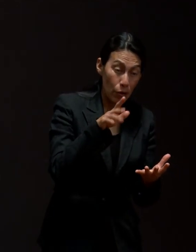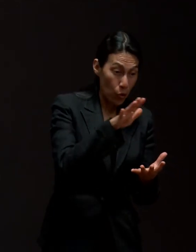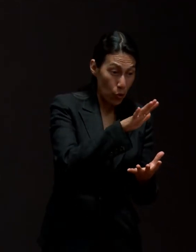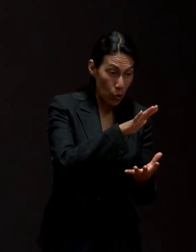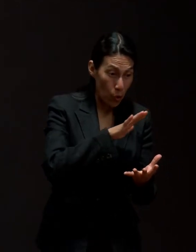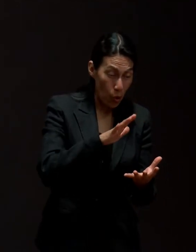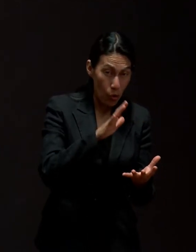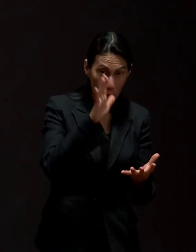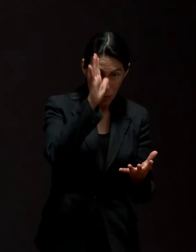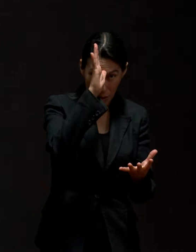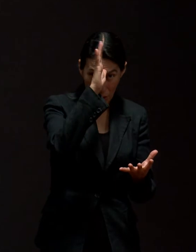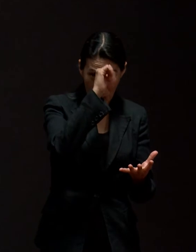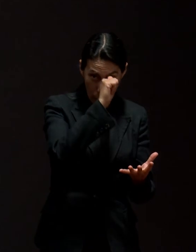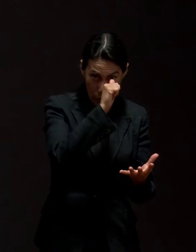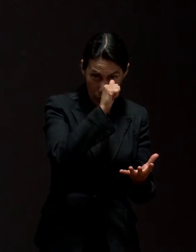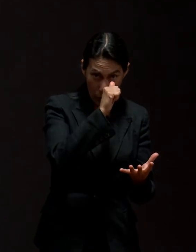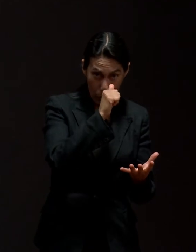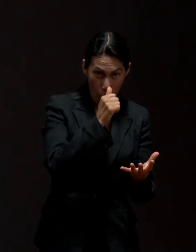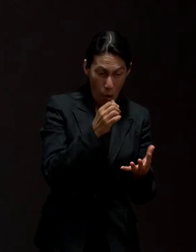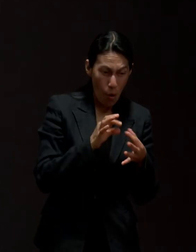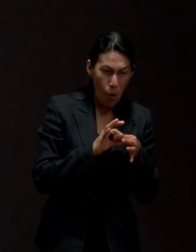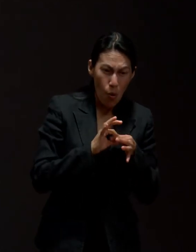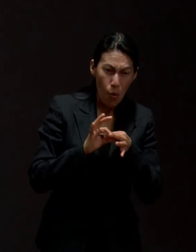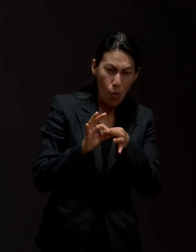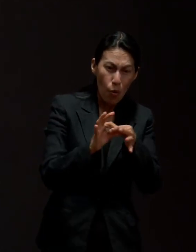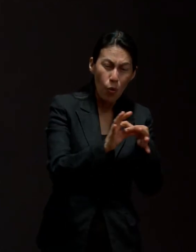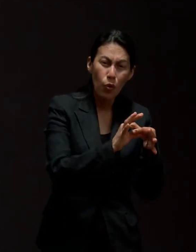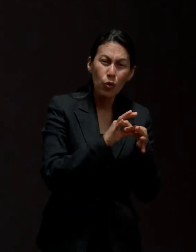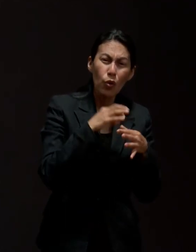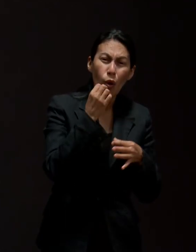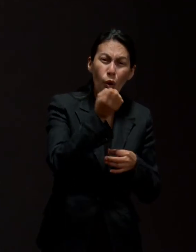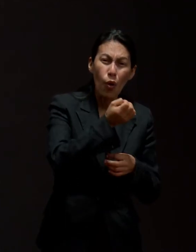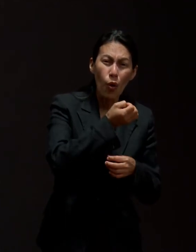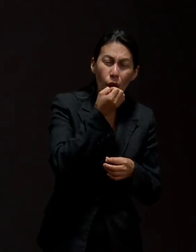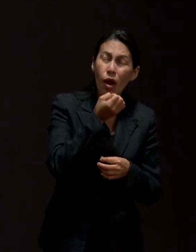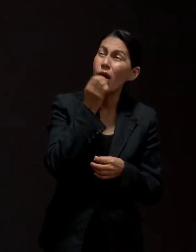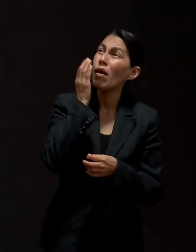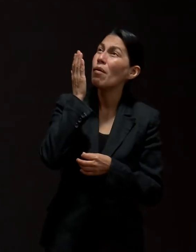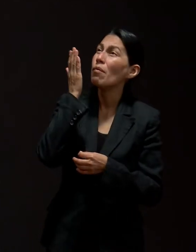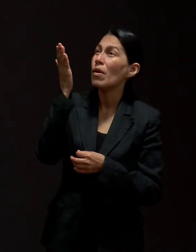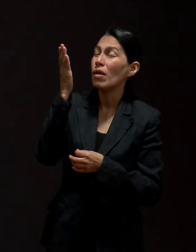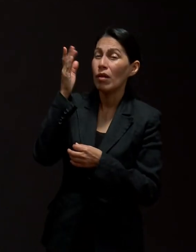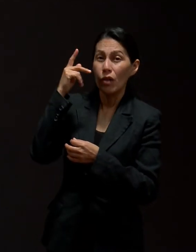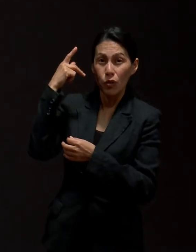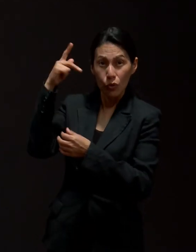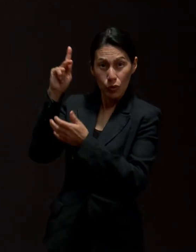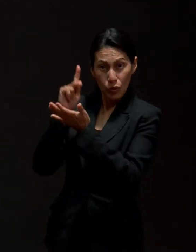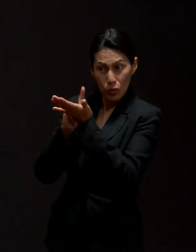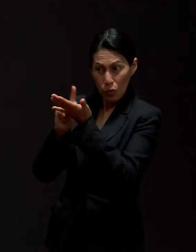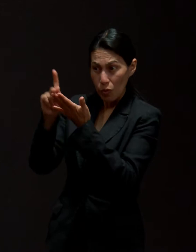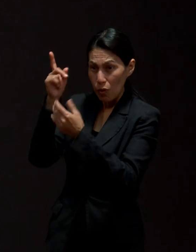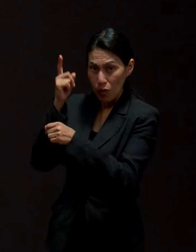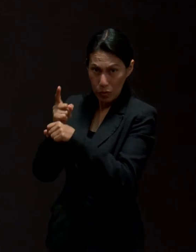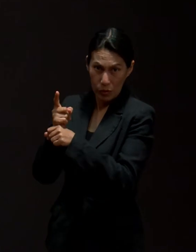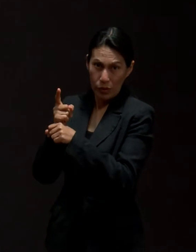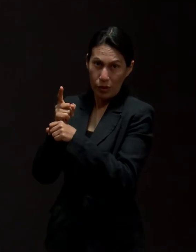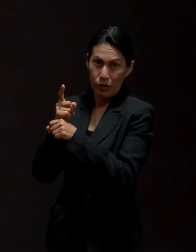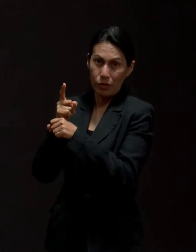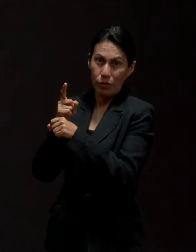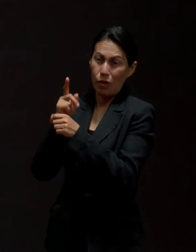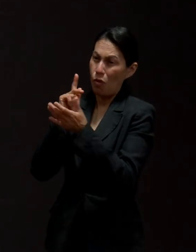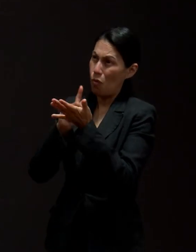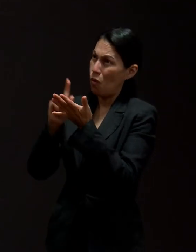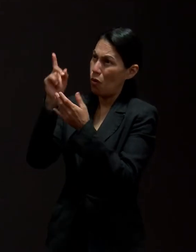acuerdo. Y si pedimos algo de acuerdo a su voluntad y conforme a la